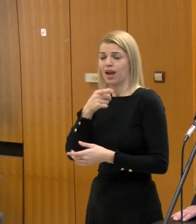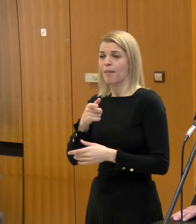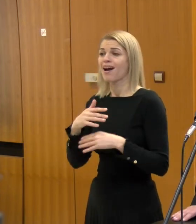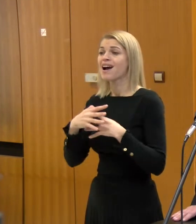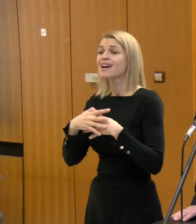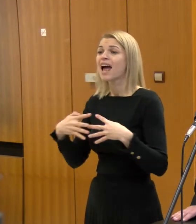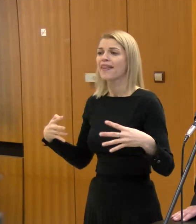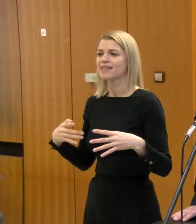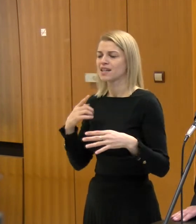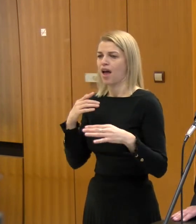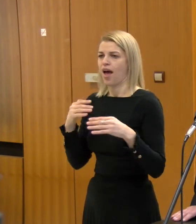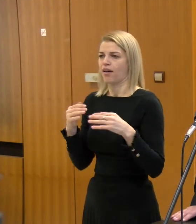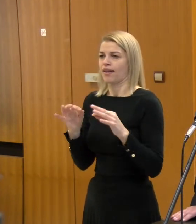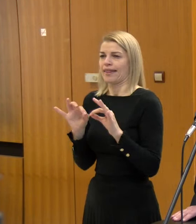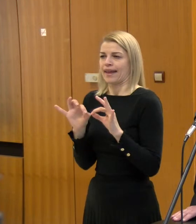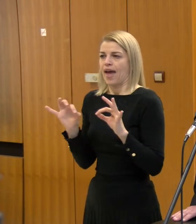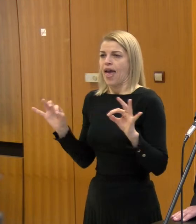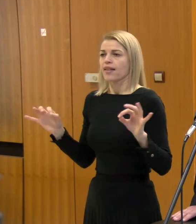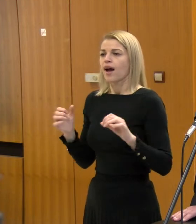Je.